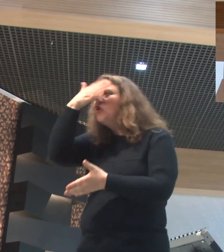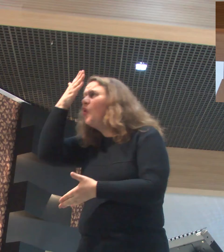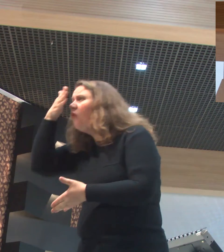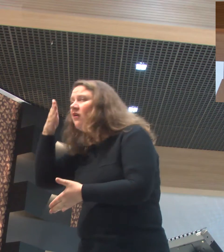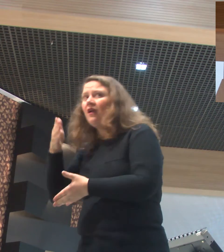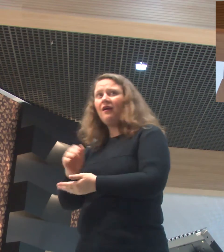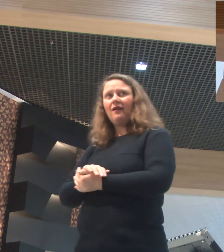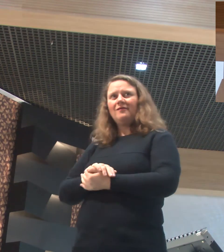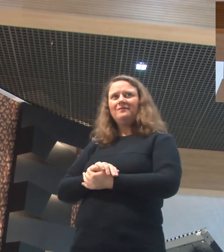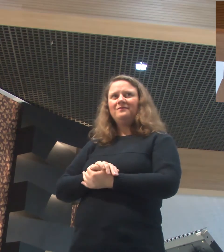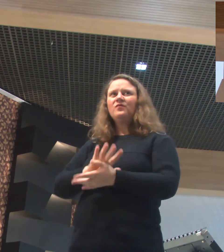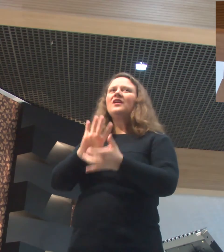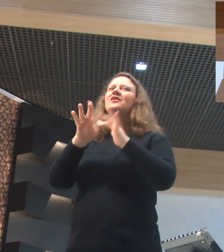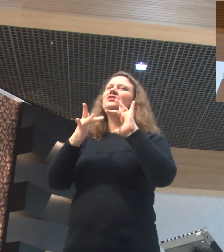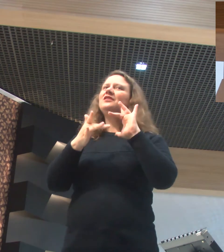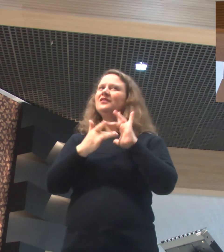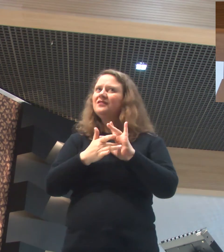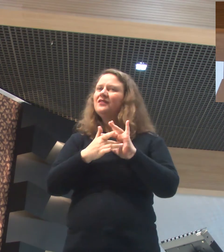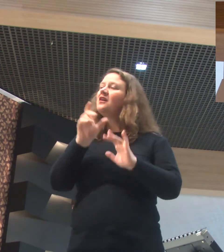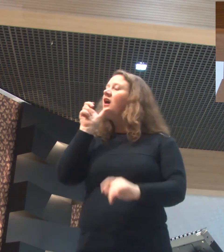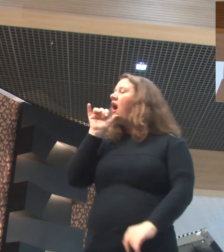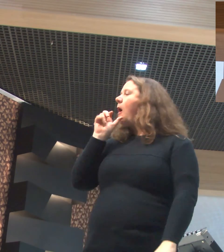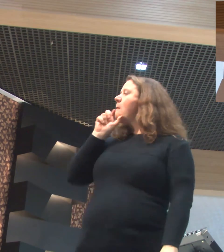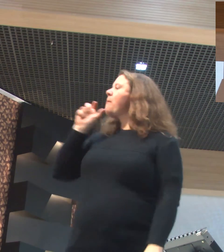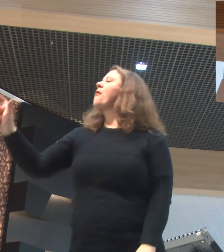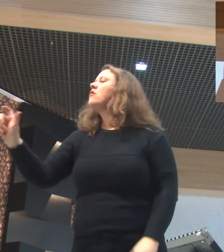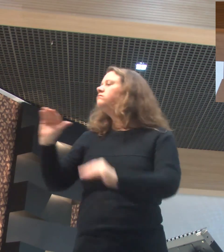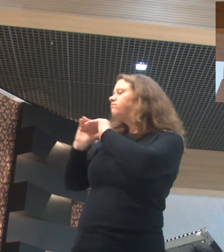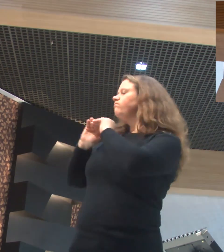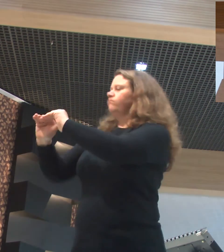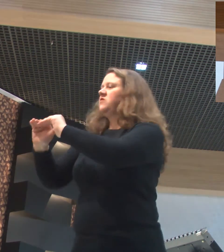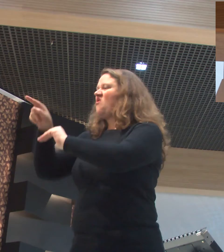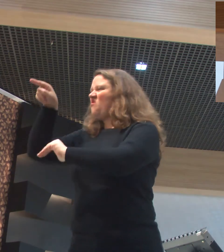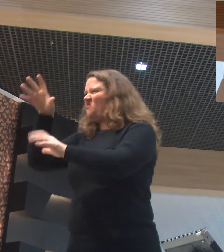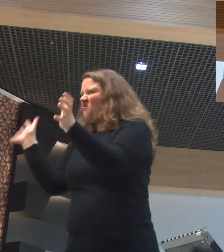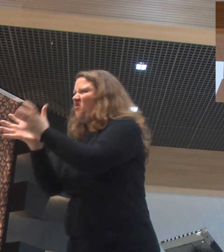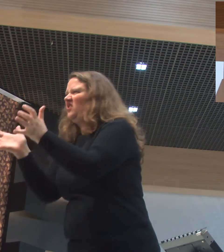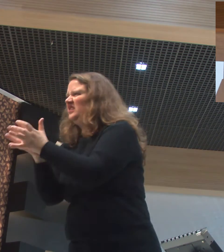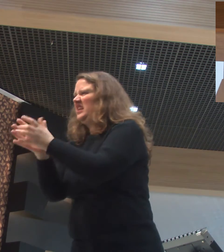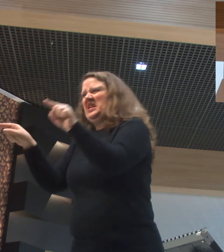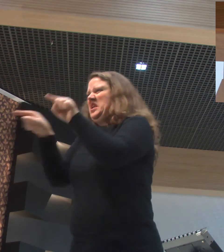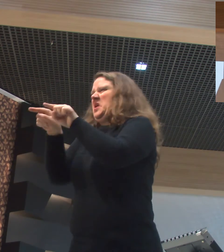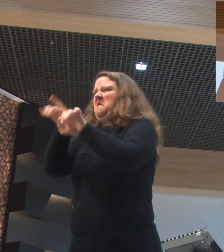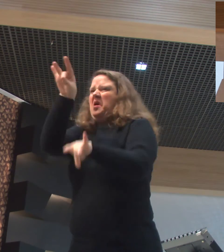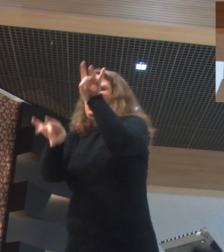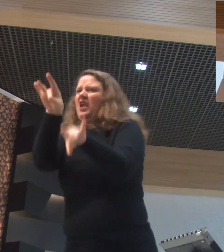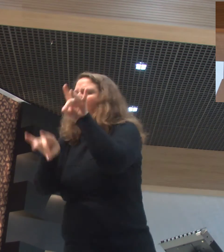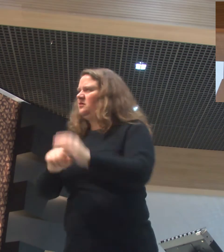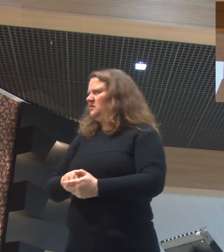essa representação. Jesus, quando os chama de hipócritas, ele está dizendo, vocês têm máscaras.